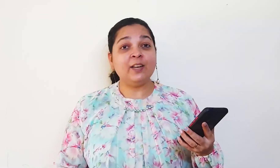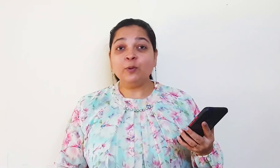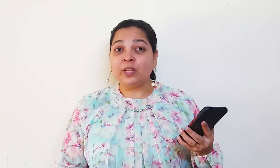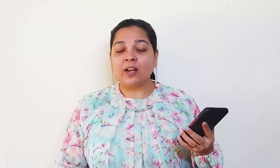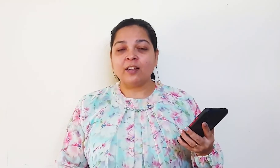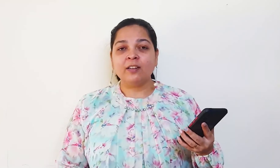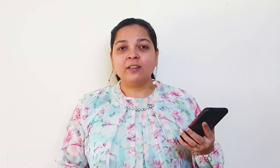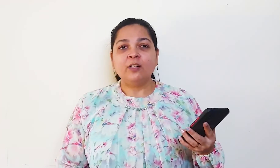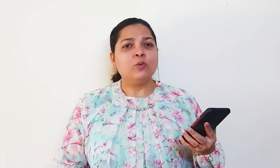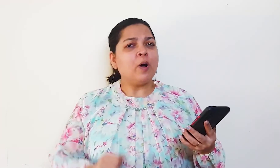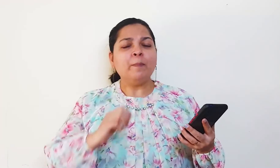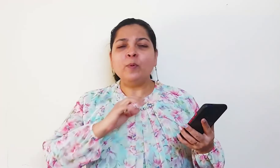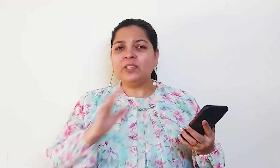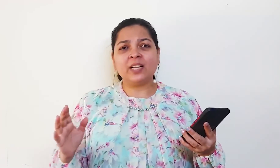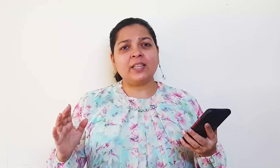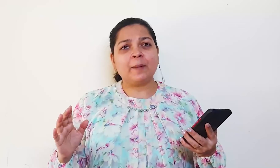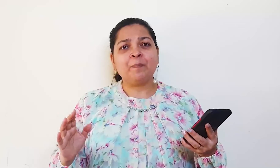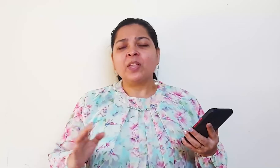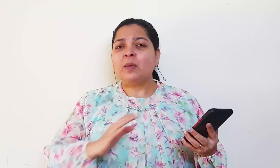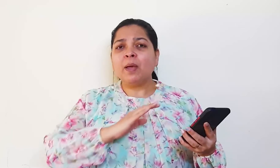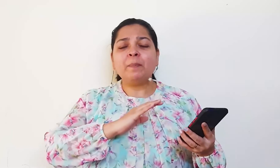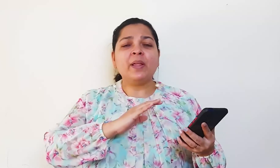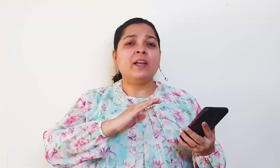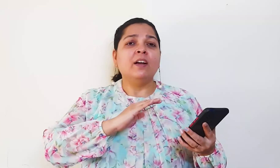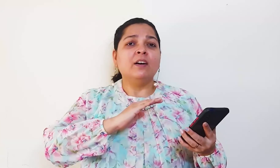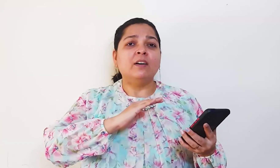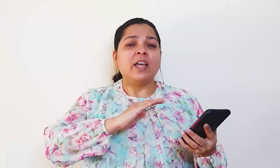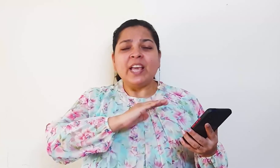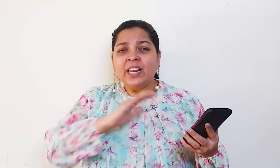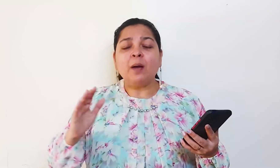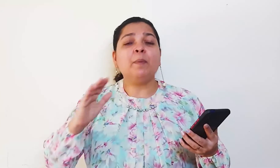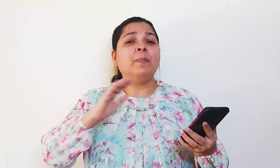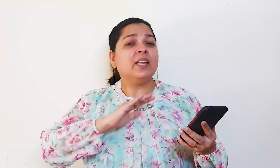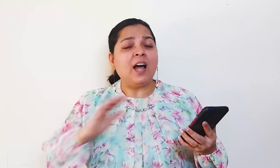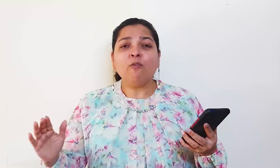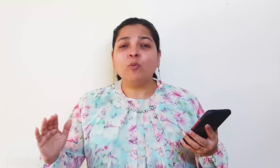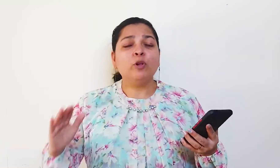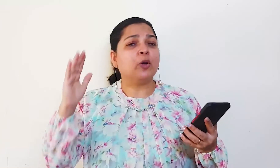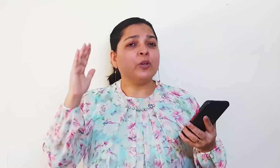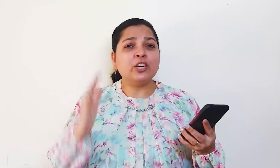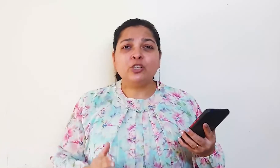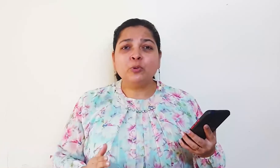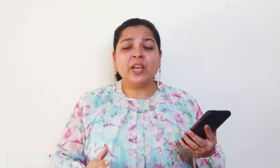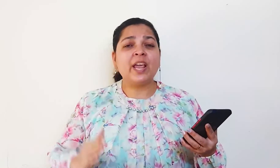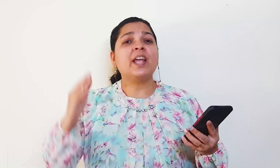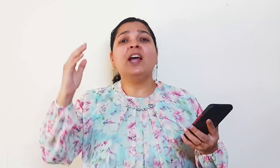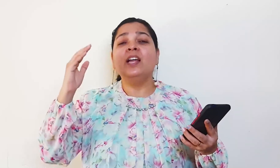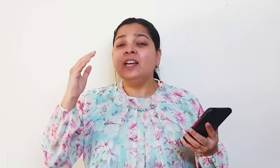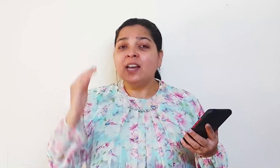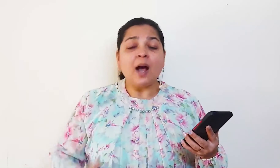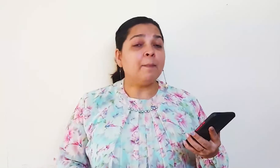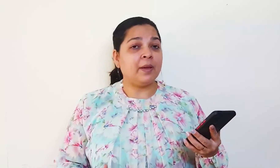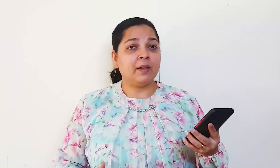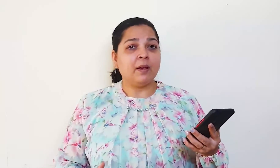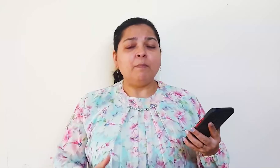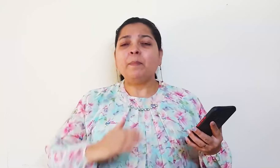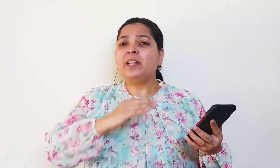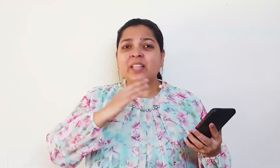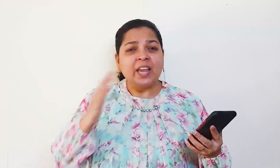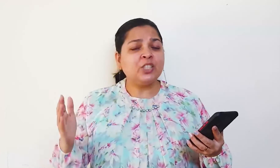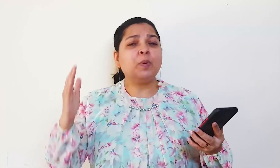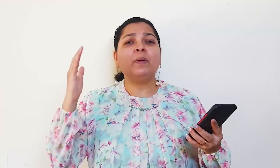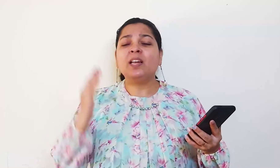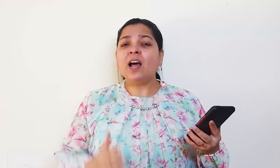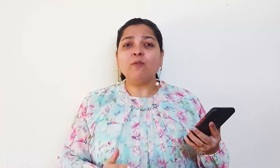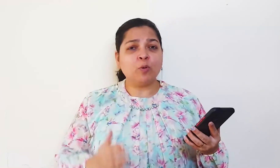यीशुको नाउँमा मेरो देशमा परिवर्तन भएको म बोल्छु यीशु ख्रीष्टको नाउँमा भनेर जुन कुरामा परिवर्तन आएको देख्न चाहनुहुन्छ त्यो